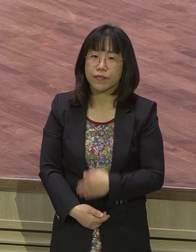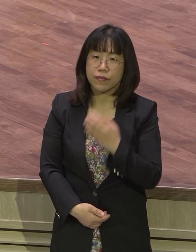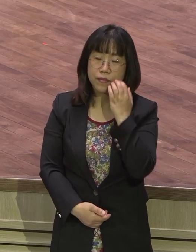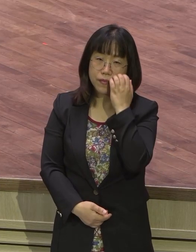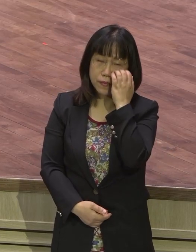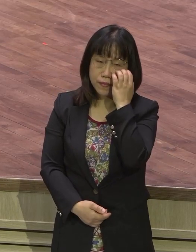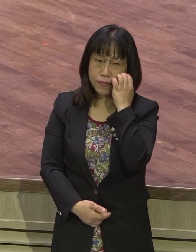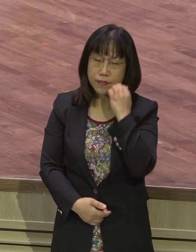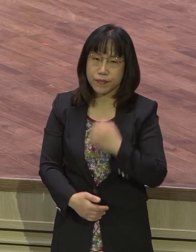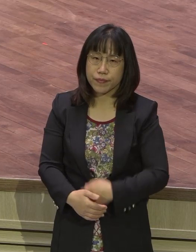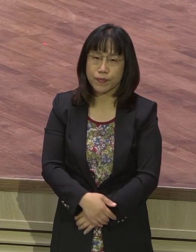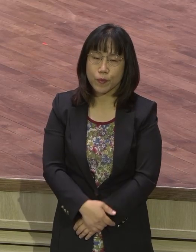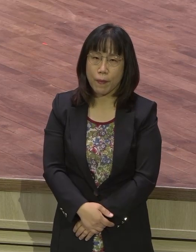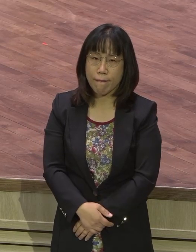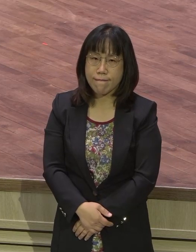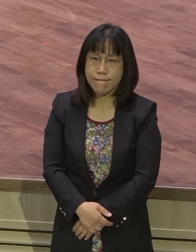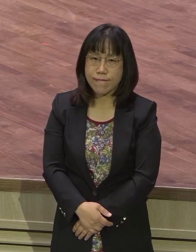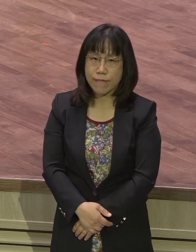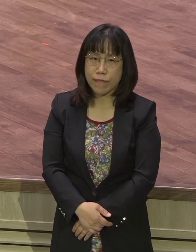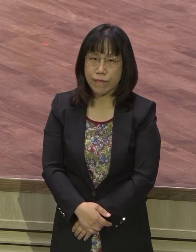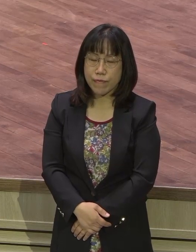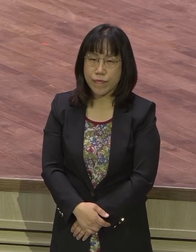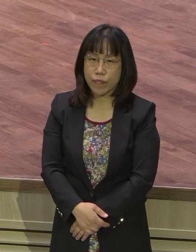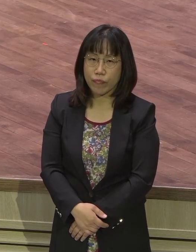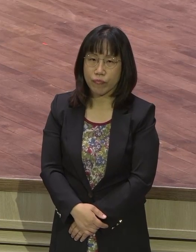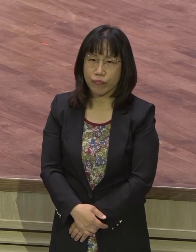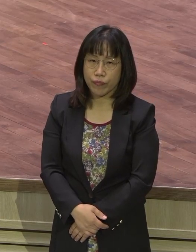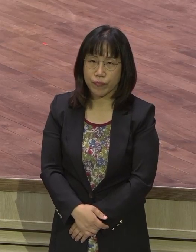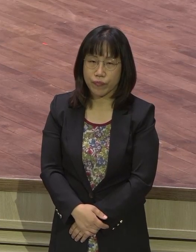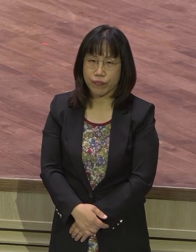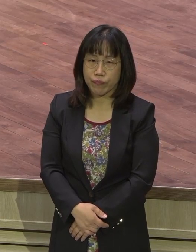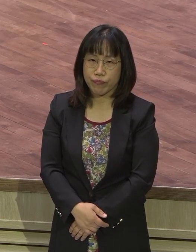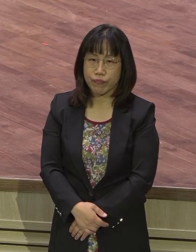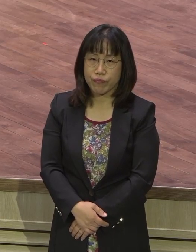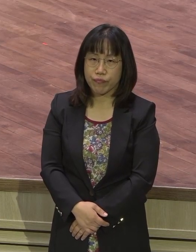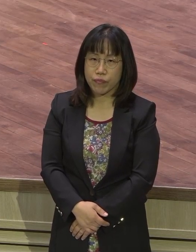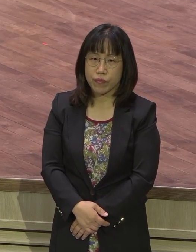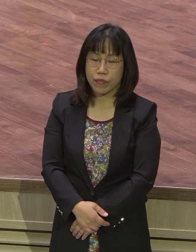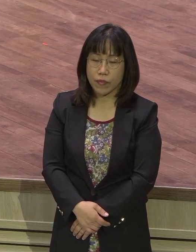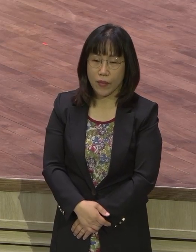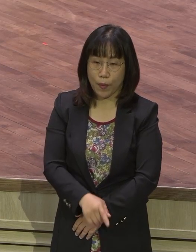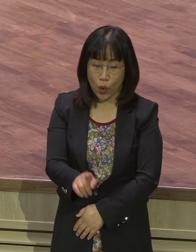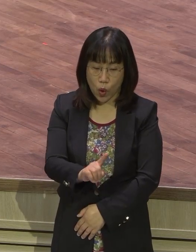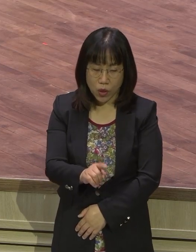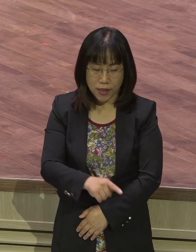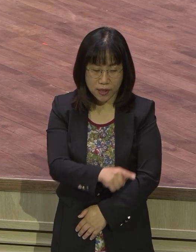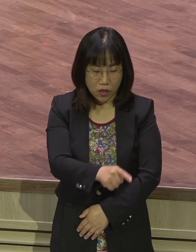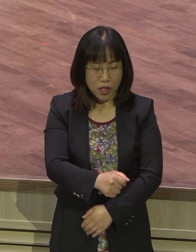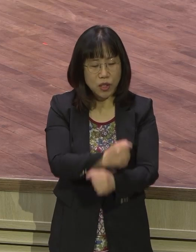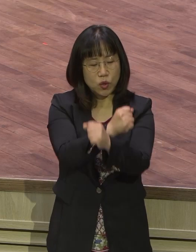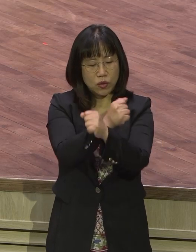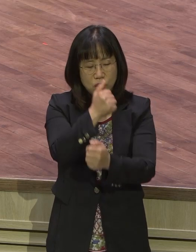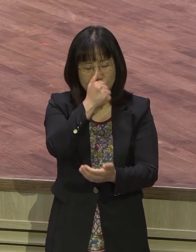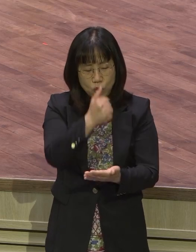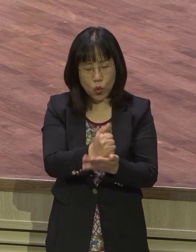어떻게 그 길을 어떻게 열어줬냐. 대신 속죄 제물을 드려라.